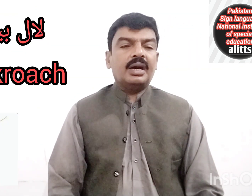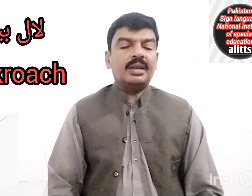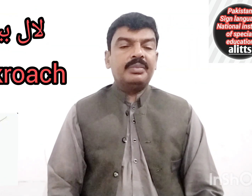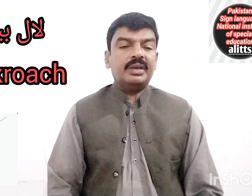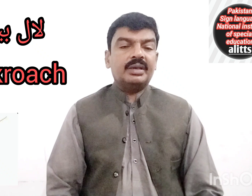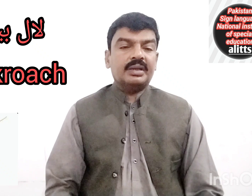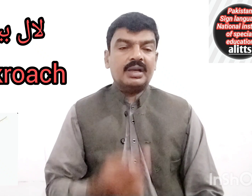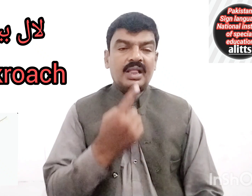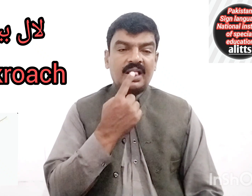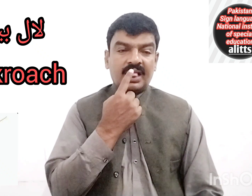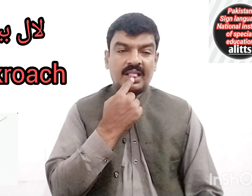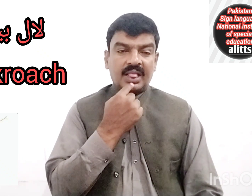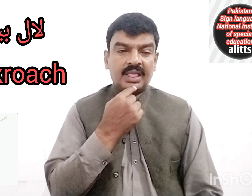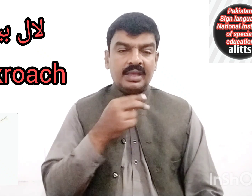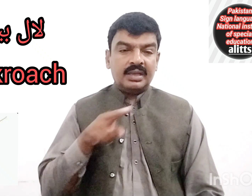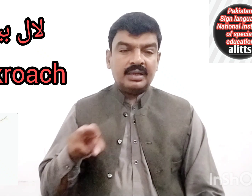लाल बेग,